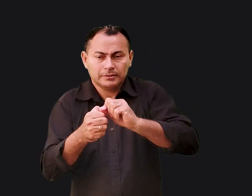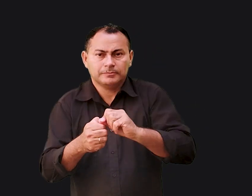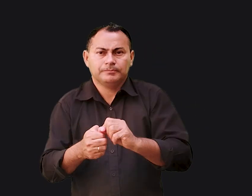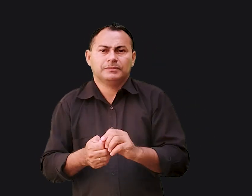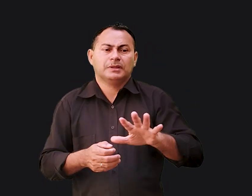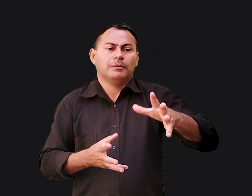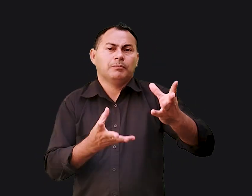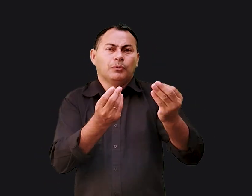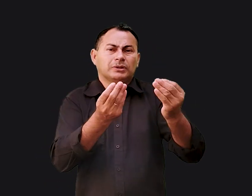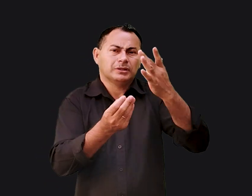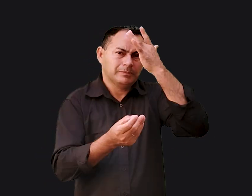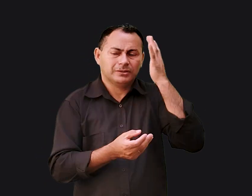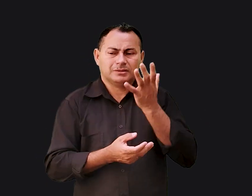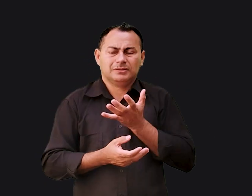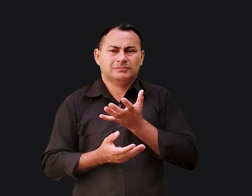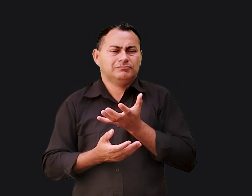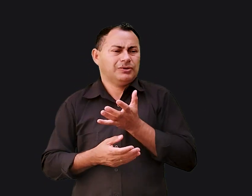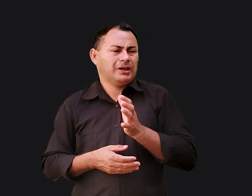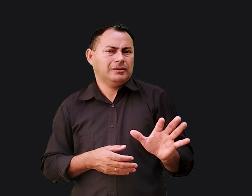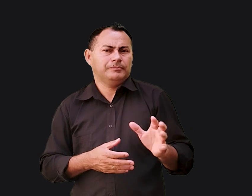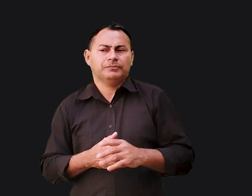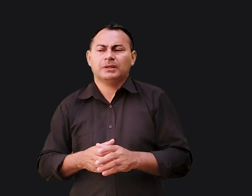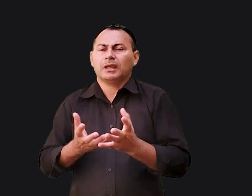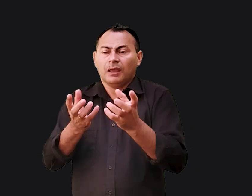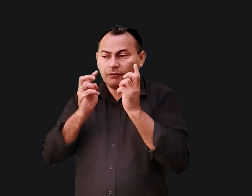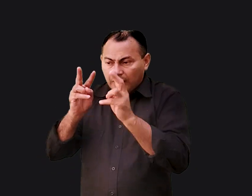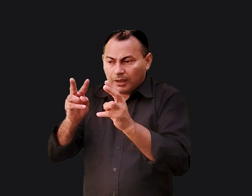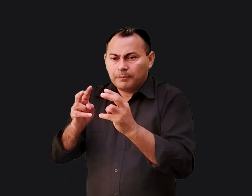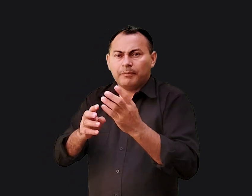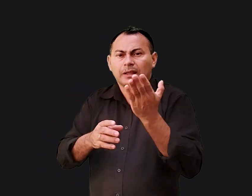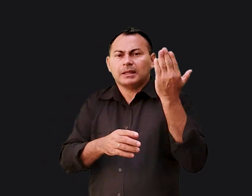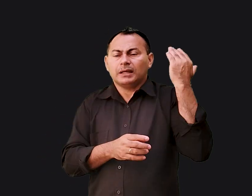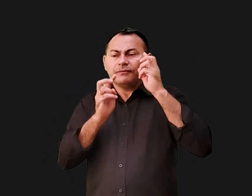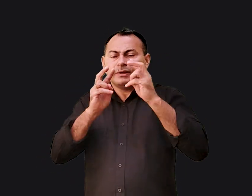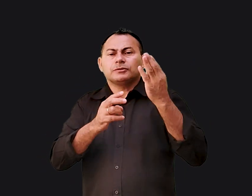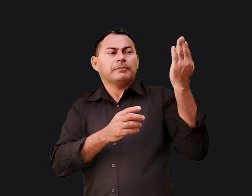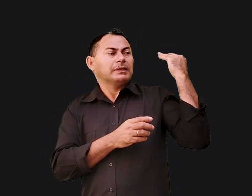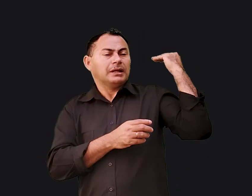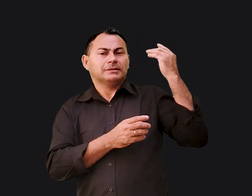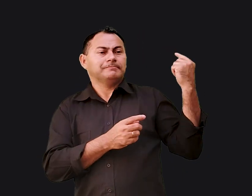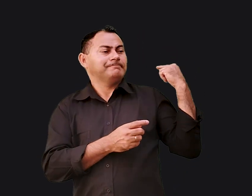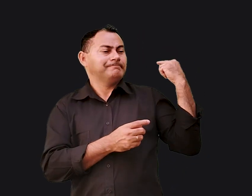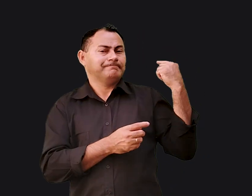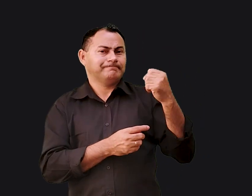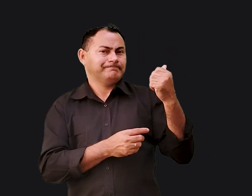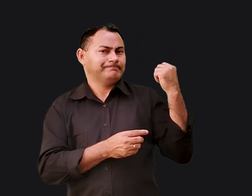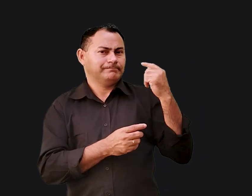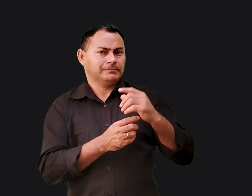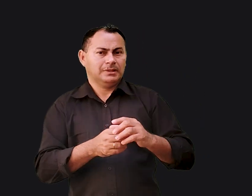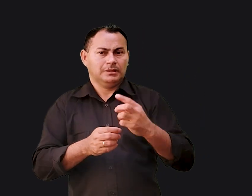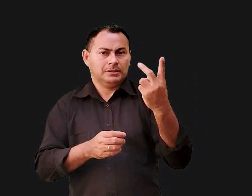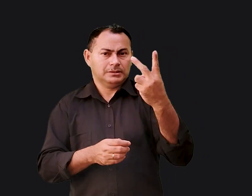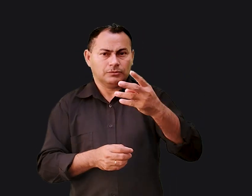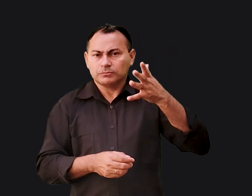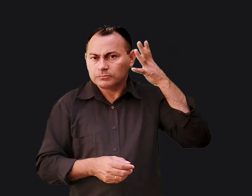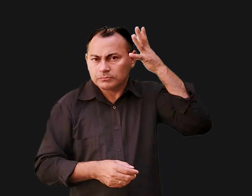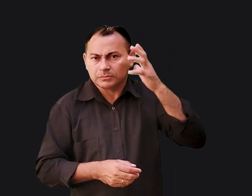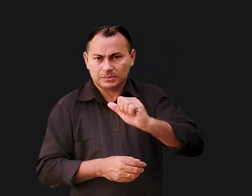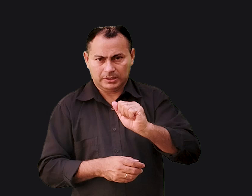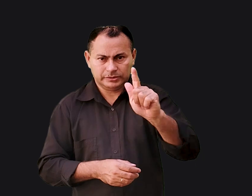façamos, muitas pessoas têm a tendência de olhar para trás. Esse segundo sermão de Ageu é dirigido àqueles